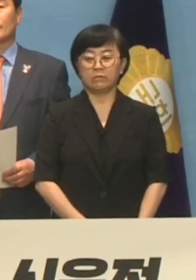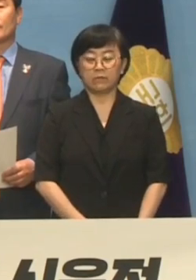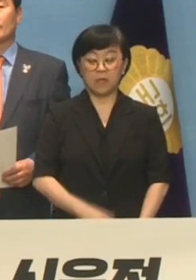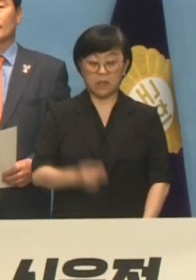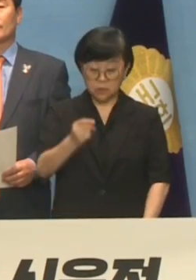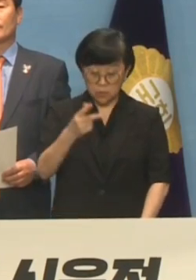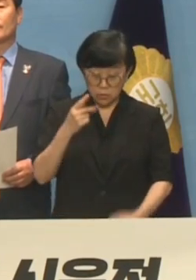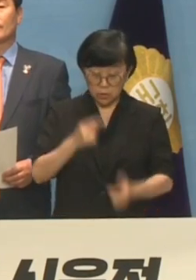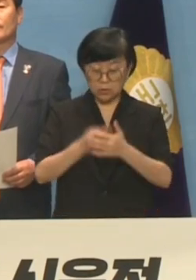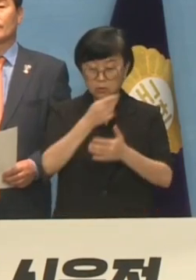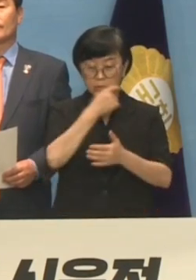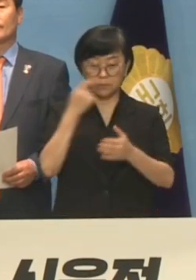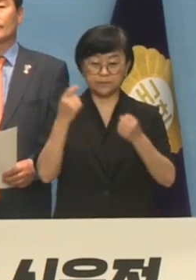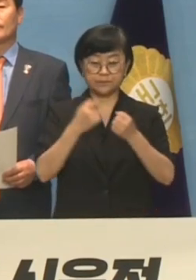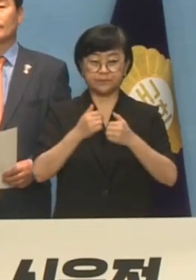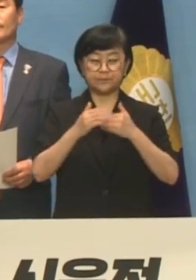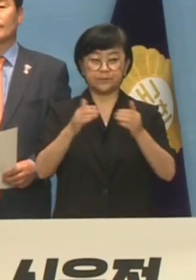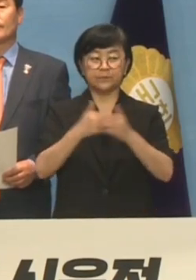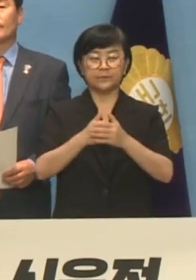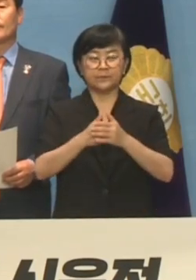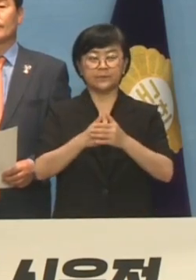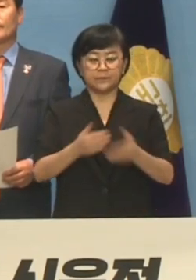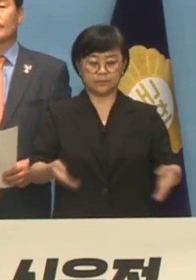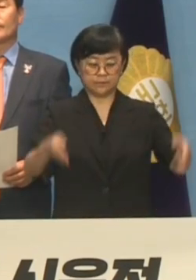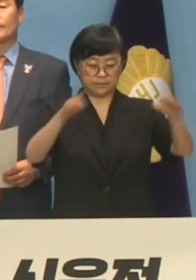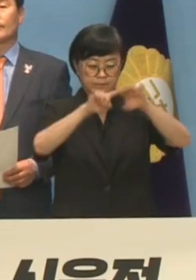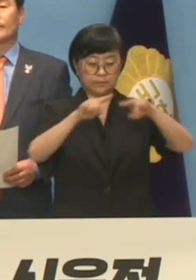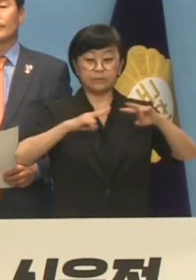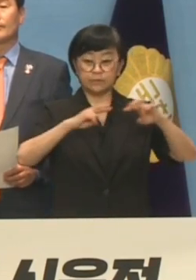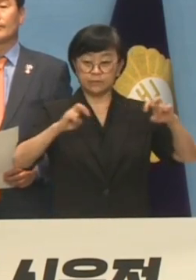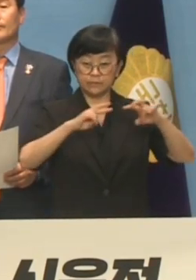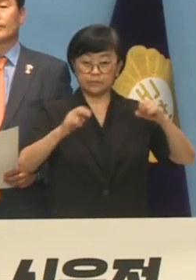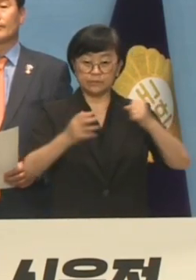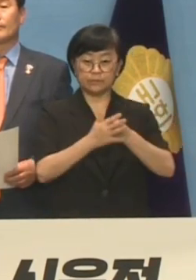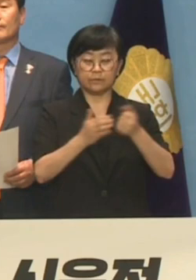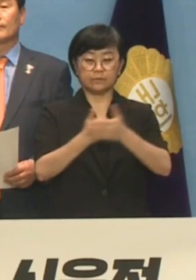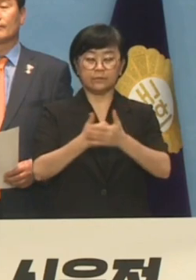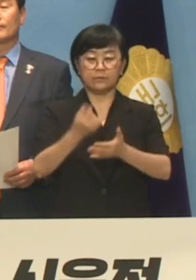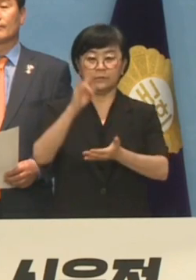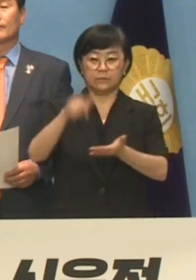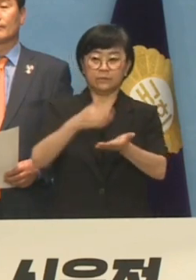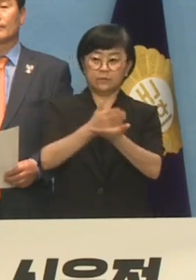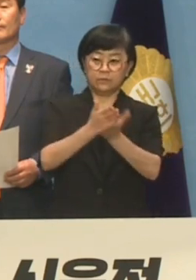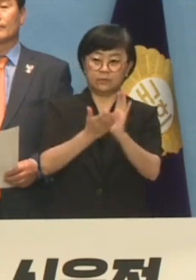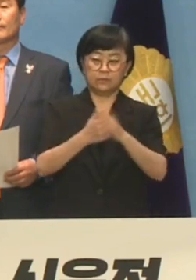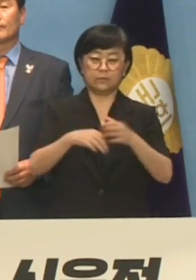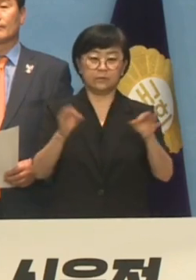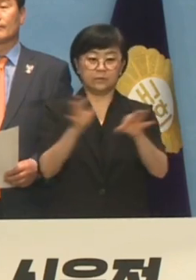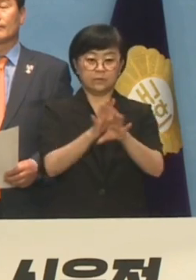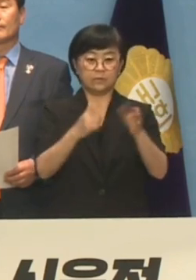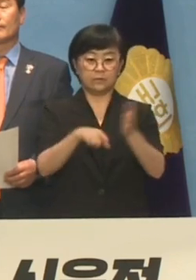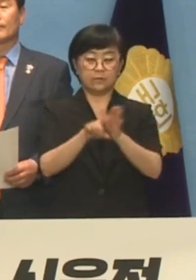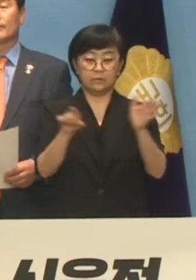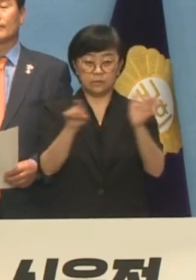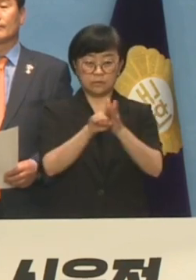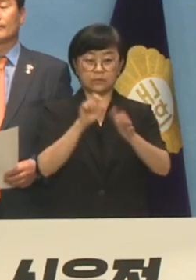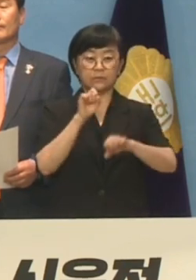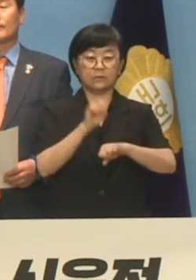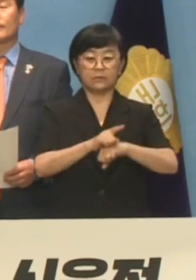채취 과정, 원전 오염수 저장탱크 핵종 분석, 다핵종 제거 설비의 신뢰성,